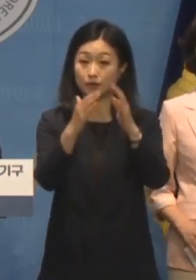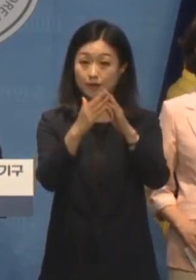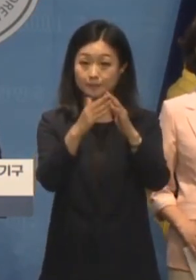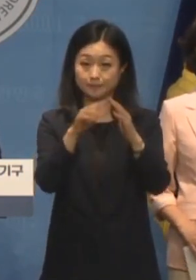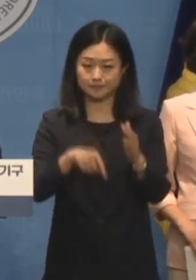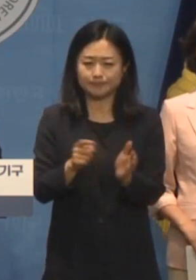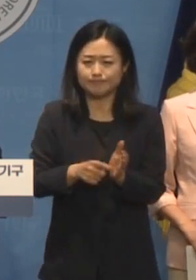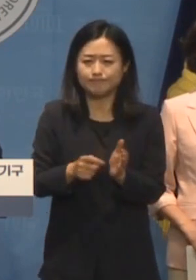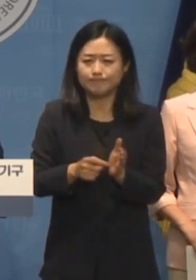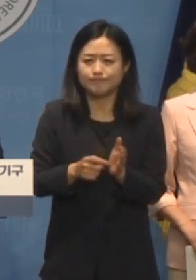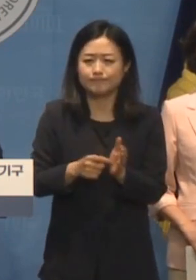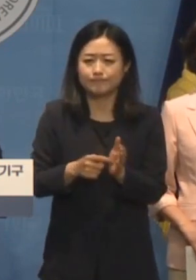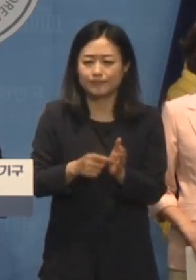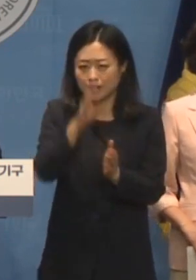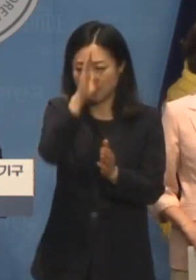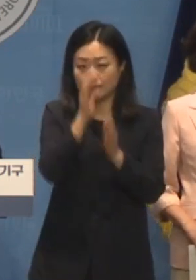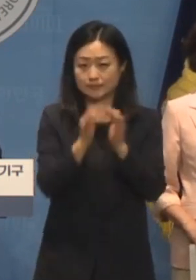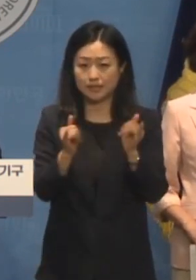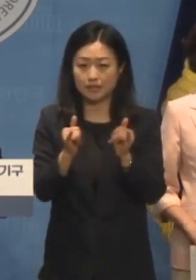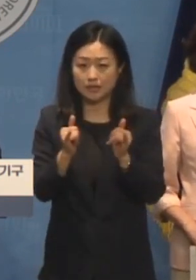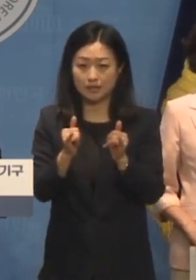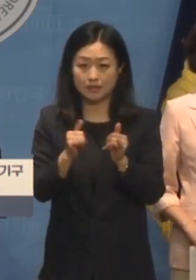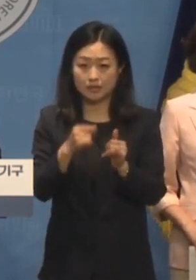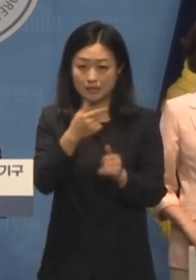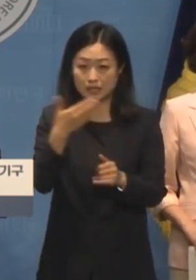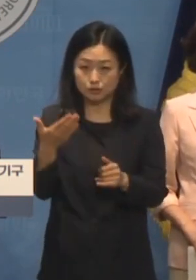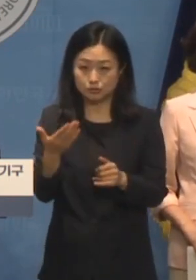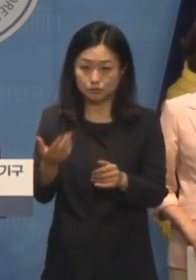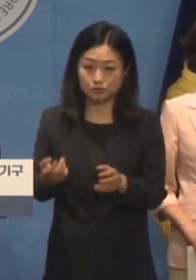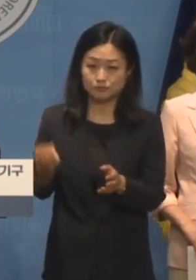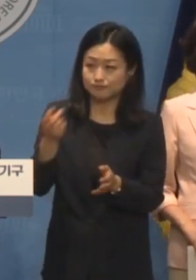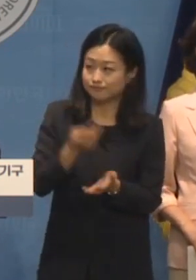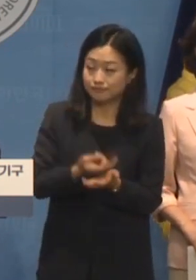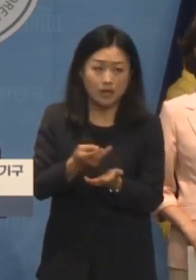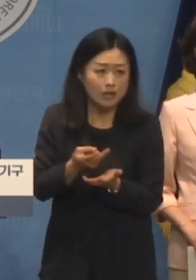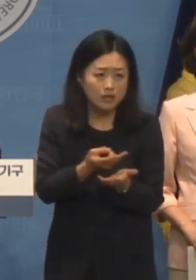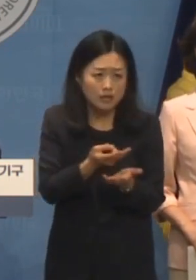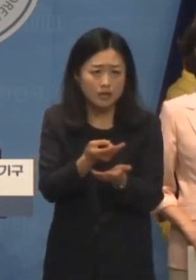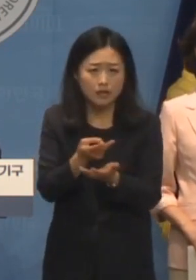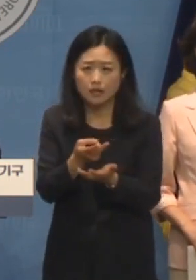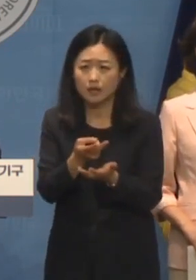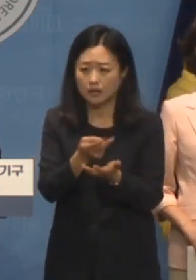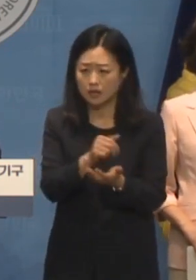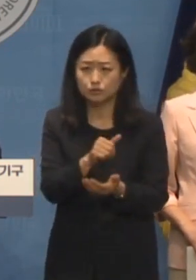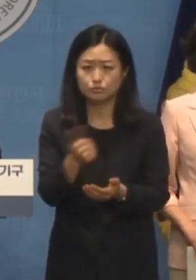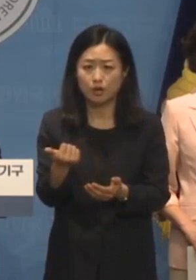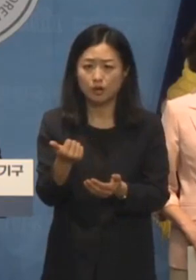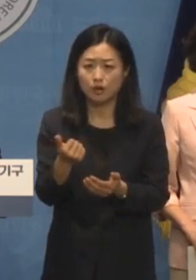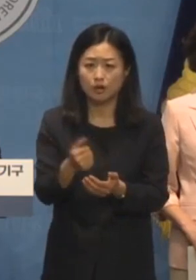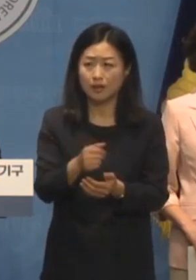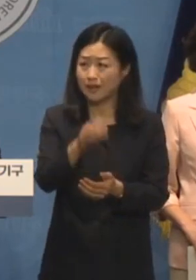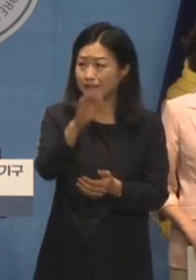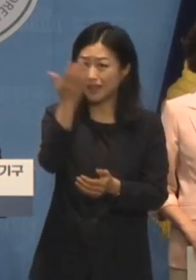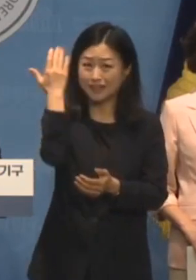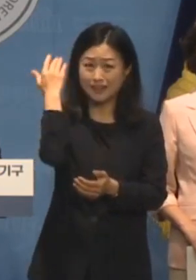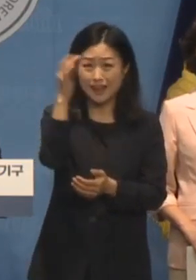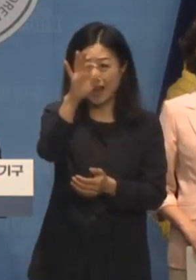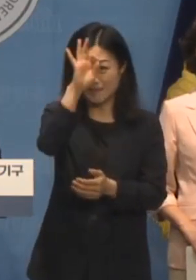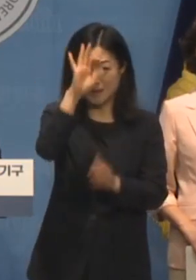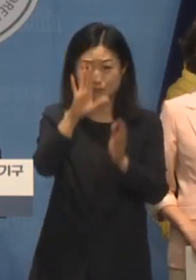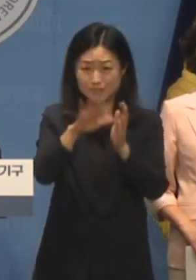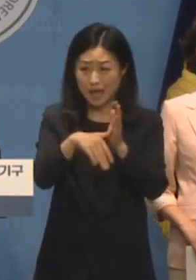환자들이 도로 위에서 사망하고 있습니다 의사들은 IMF 때보다 더한 사태라고 경고하고